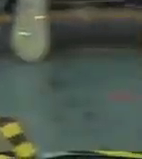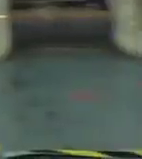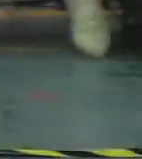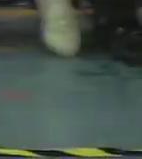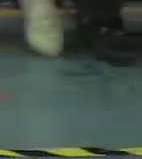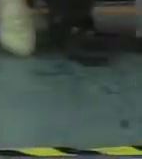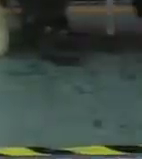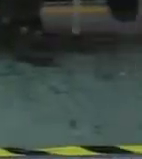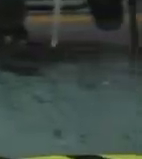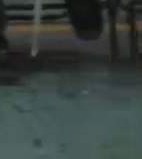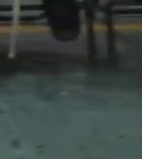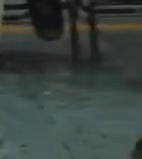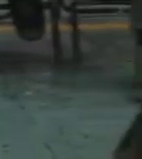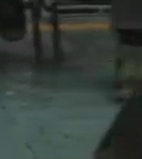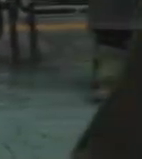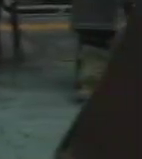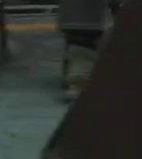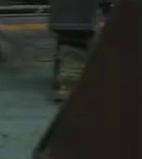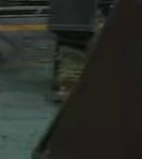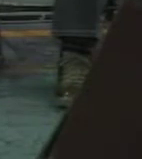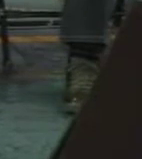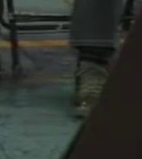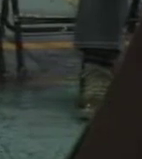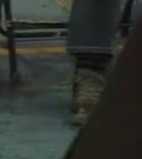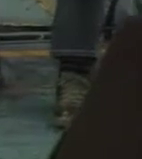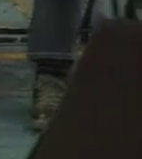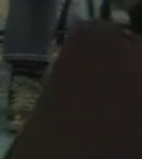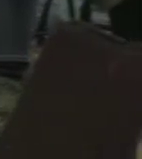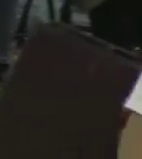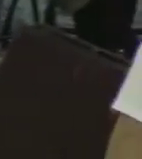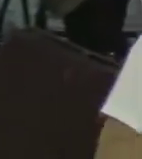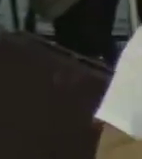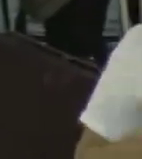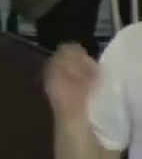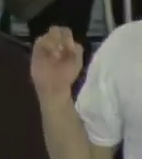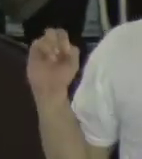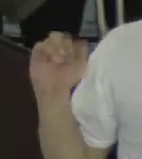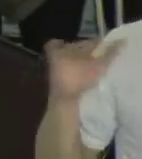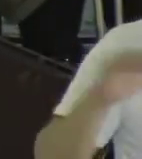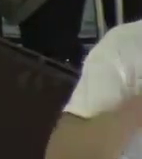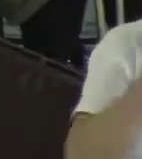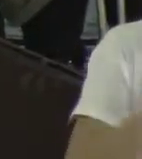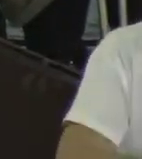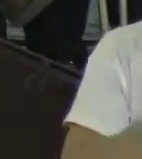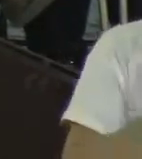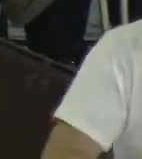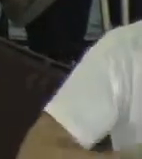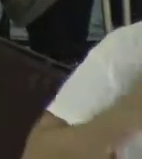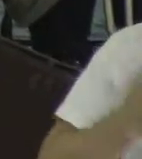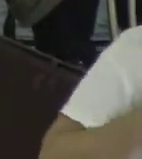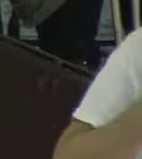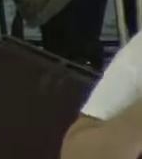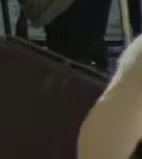naturaleza, pero también muy importante, vamos a provocar a nuestros jóvenes para que utilicen todo su